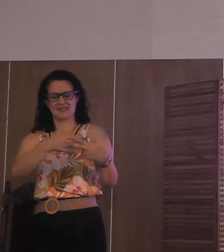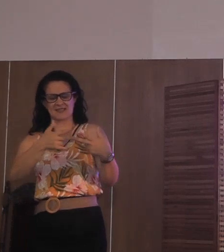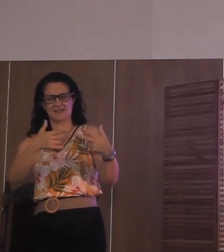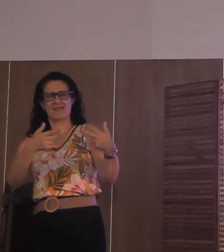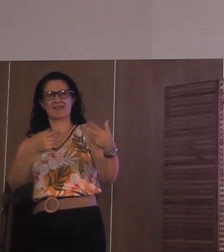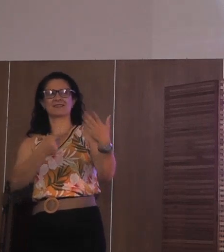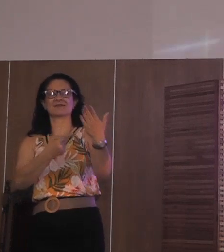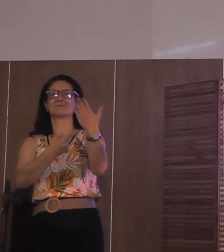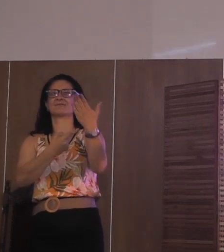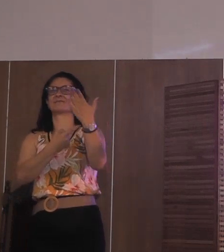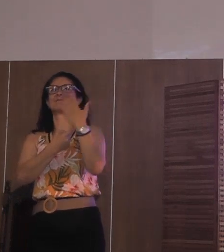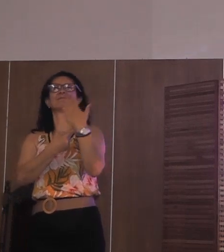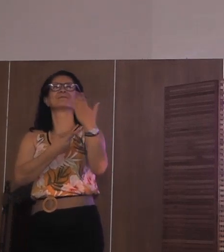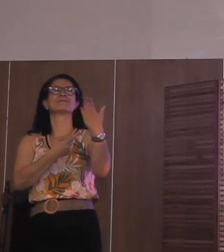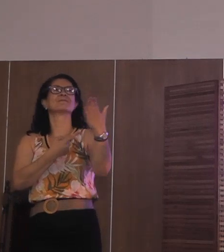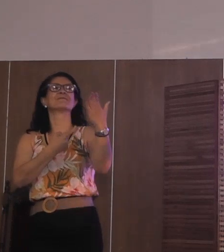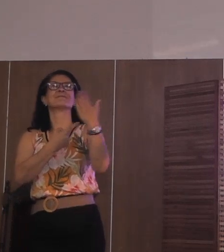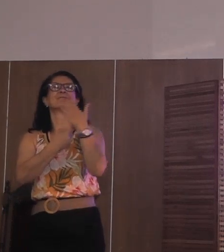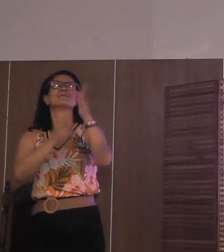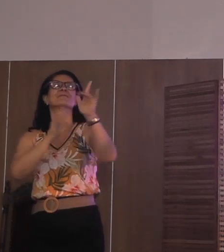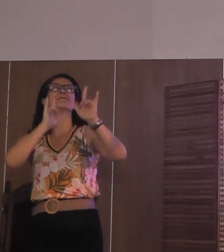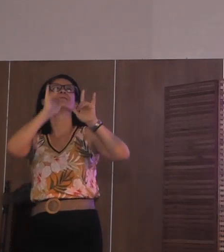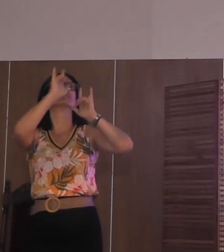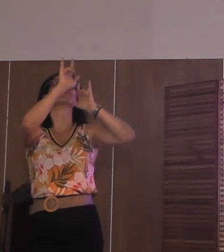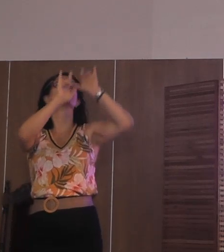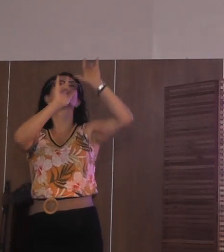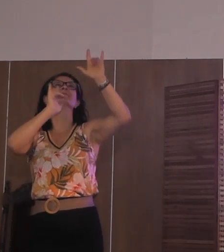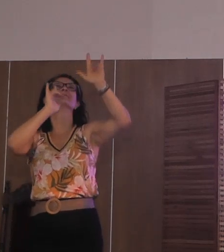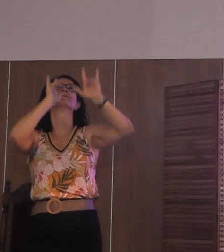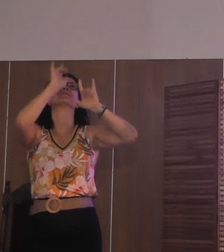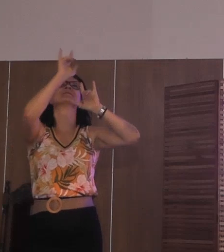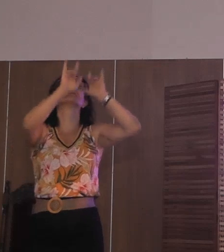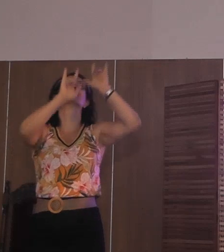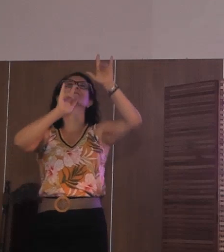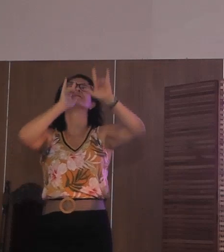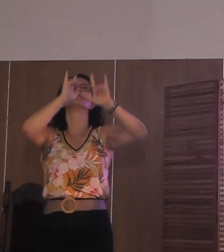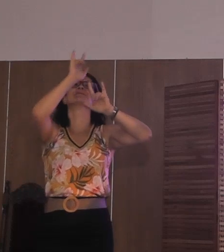o bem De quem? daqueles que te